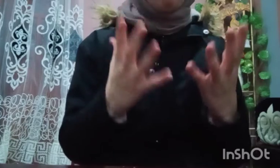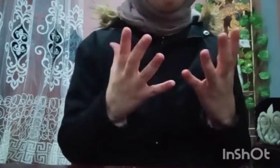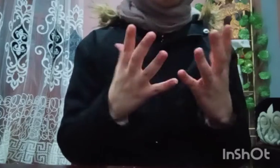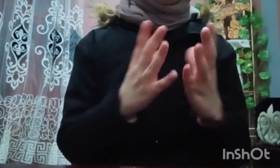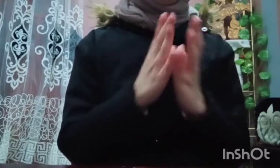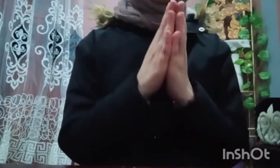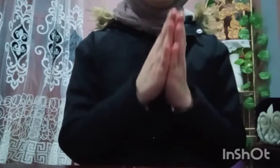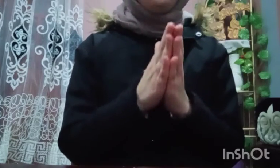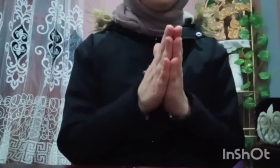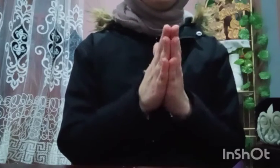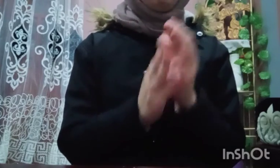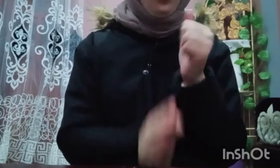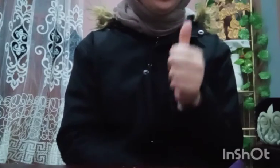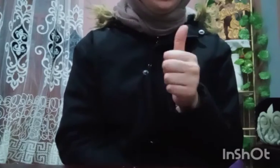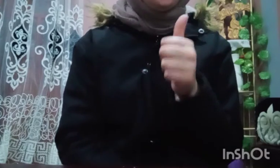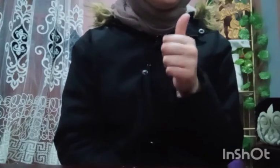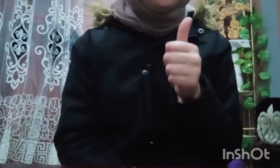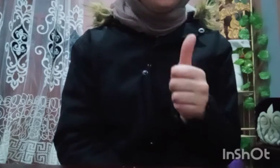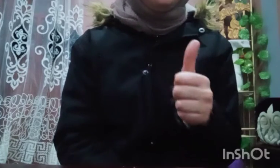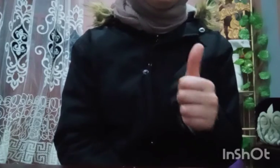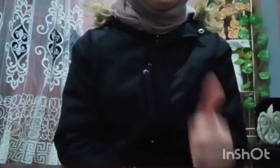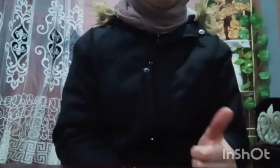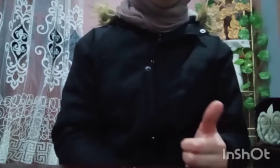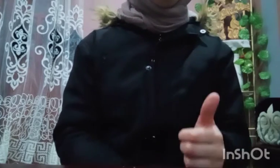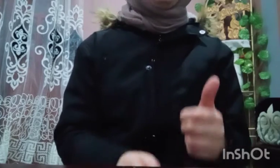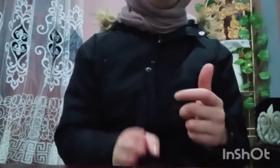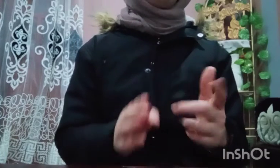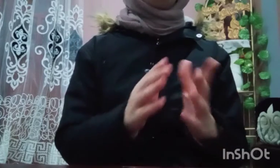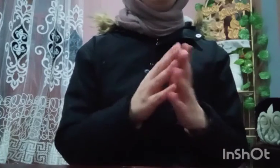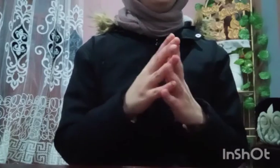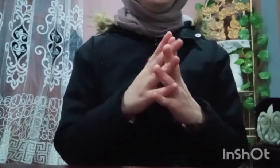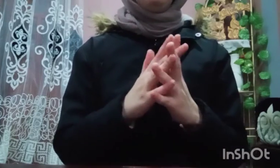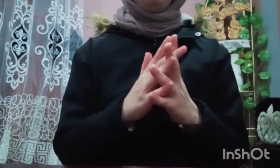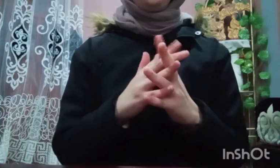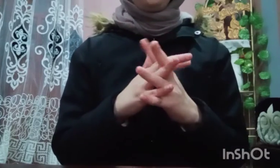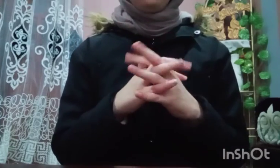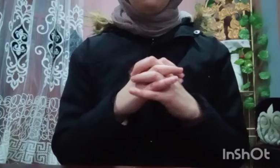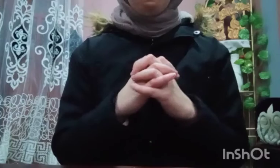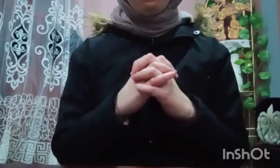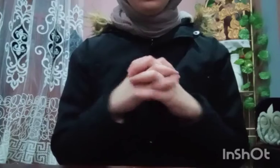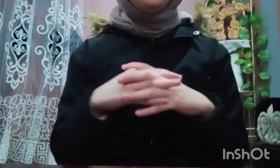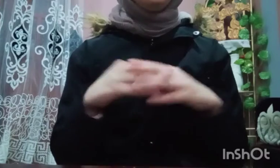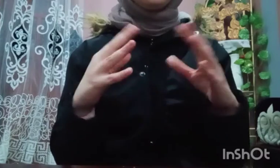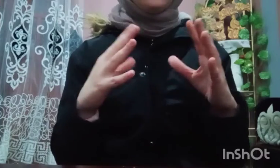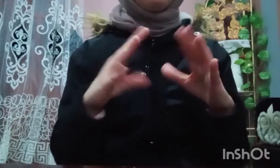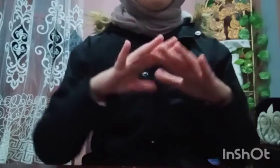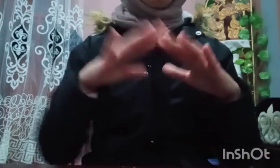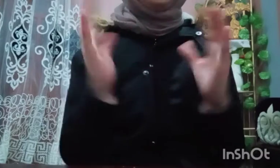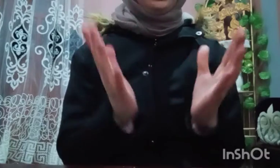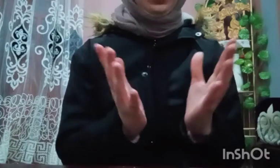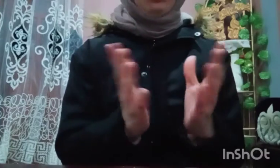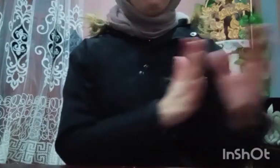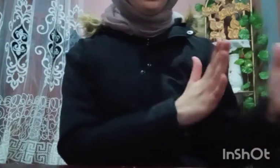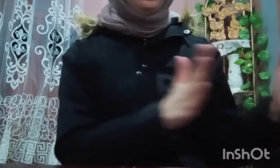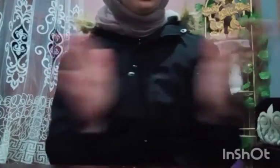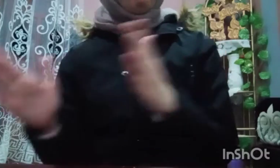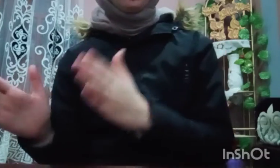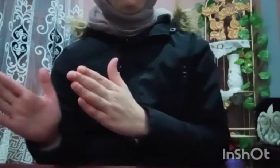اموري عرفت بي تنظيم الوقت حاجه اساسيه عرفت باللي الانسان فقط يسعى والباقي على ربي